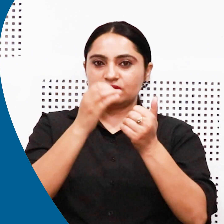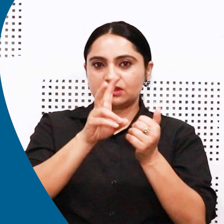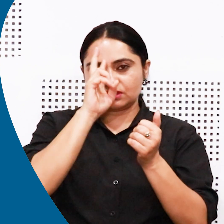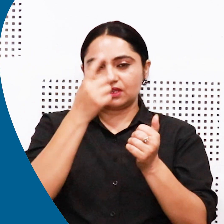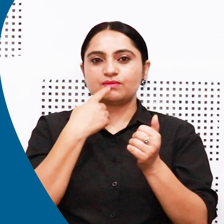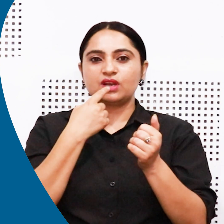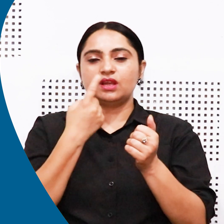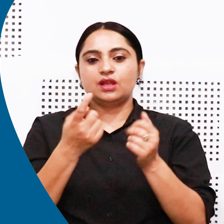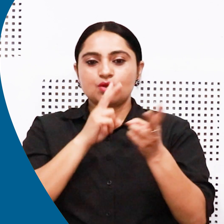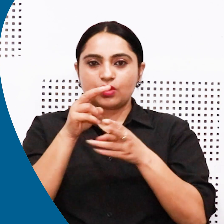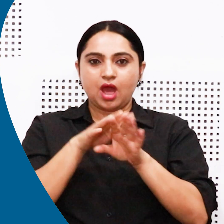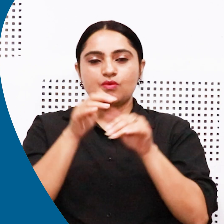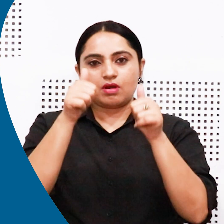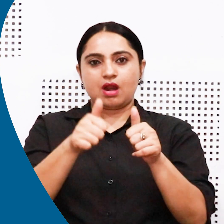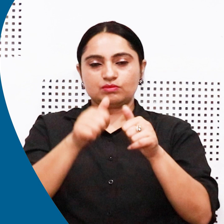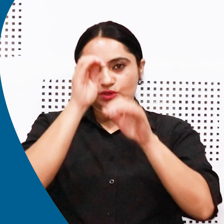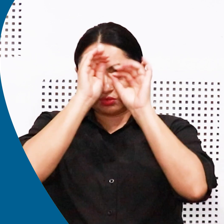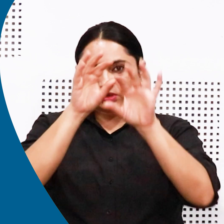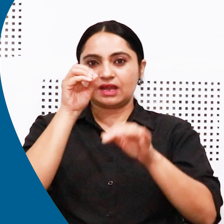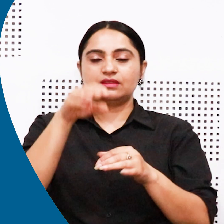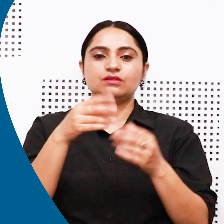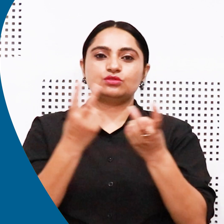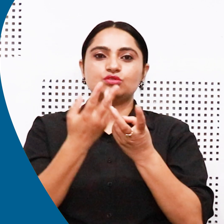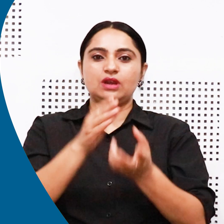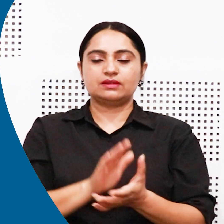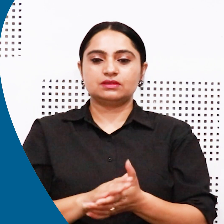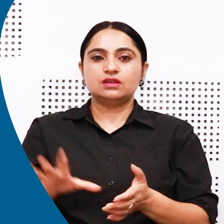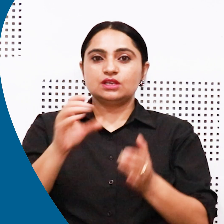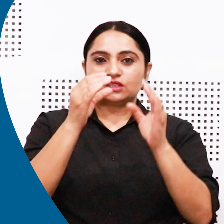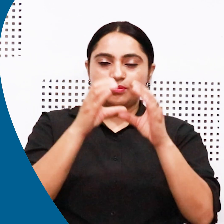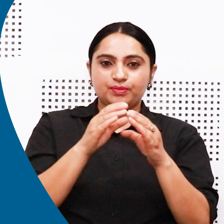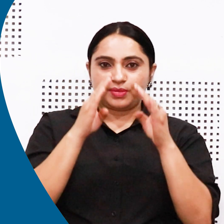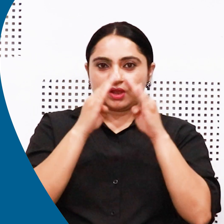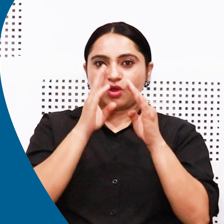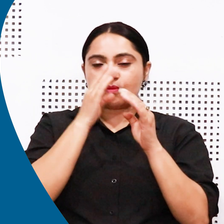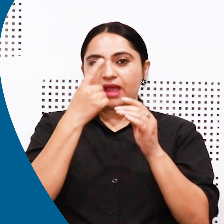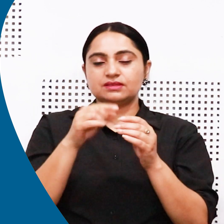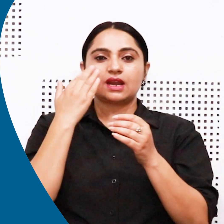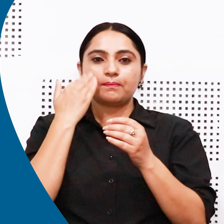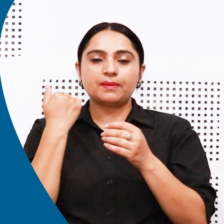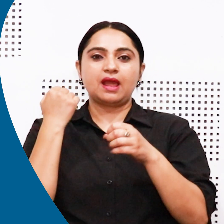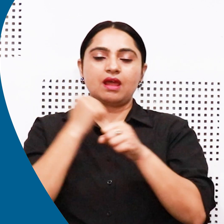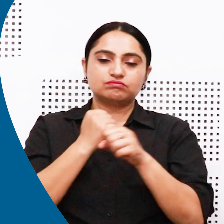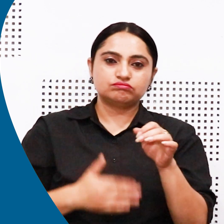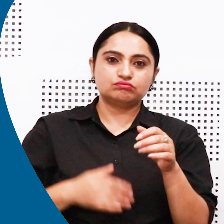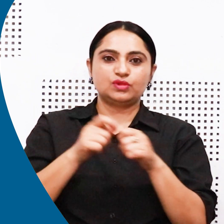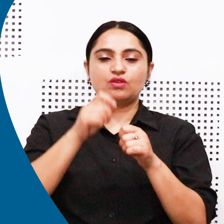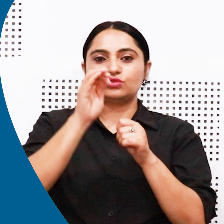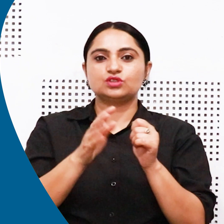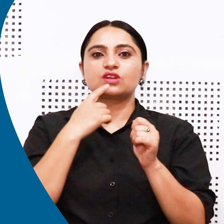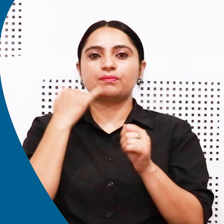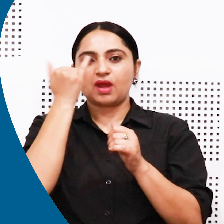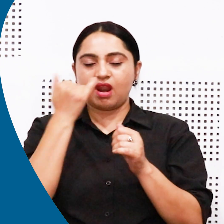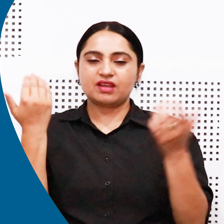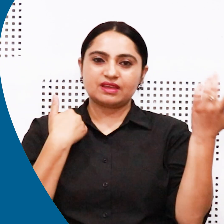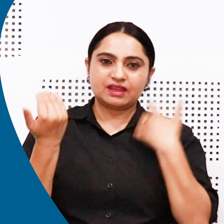भन्ने कुराहरू पनि यसले चाहिँ राम्रो मेसेज दिएको चाहिँ मलाई लाग्छ। हरेक घरमा कम्तीमा एकजना महिला स्वरोजगार बनाउन सकेमा लैङ्गिक